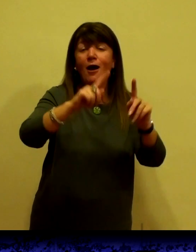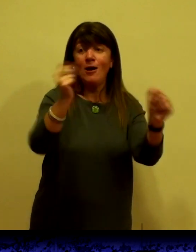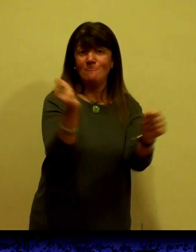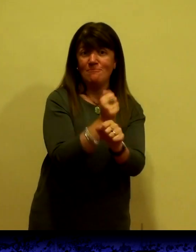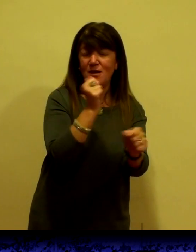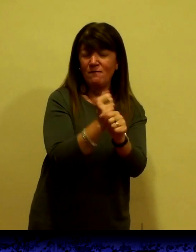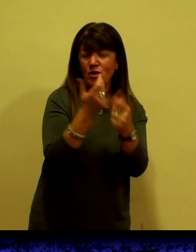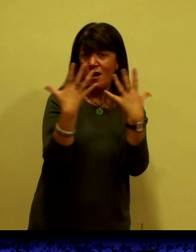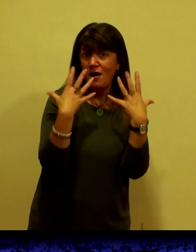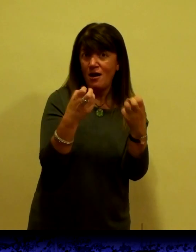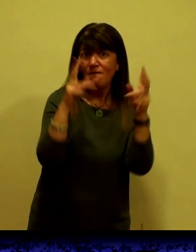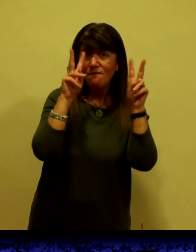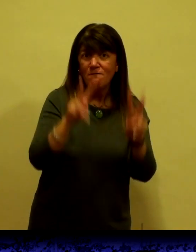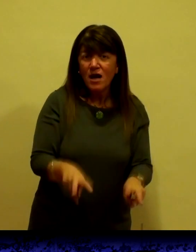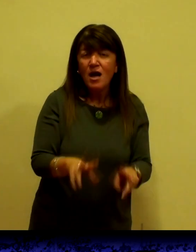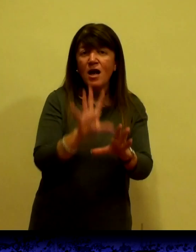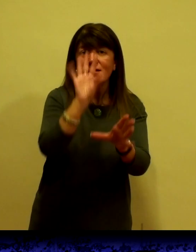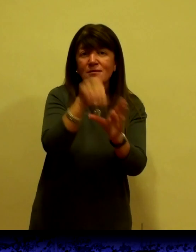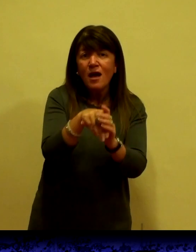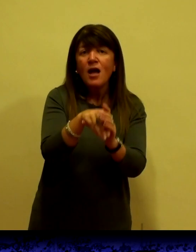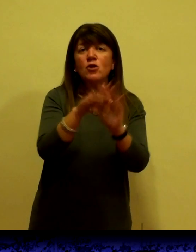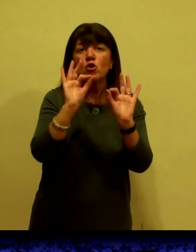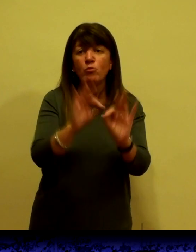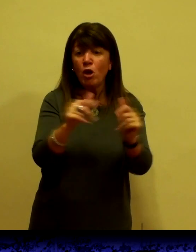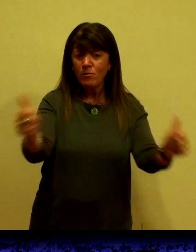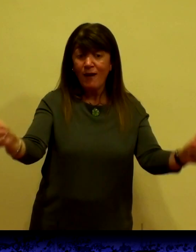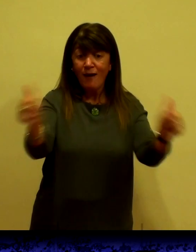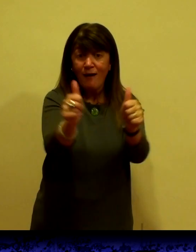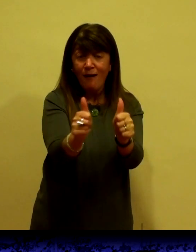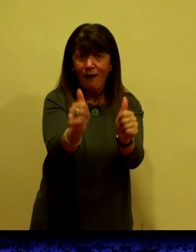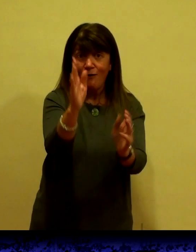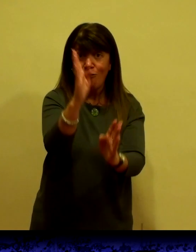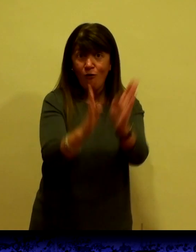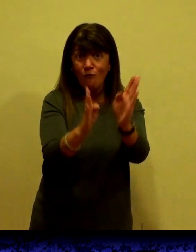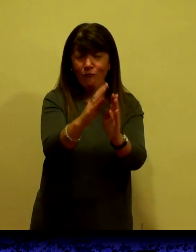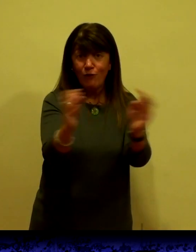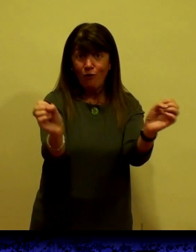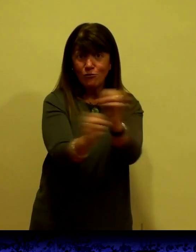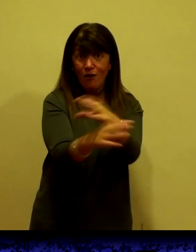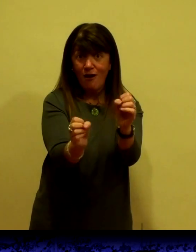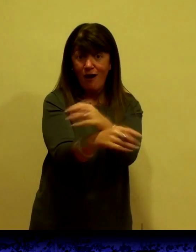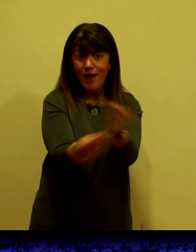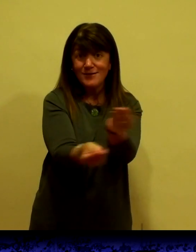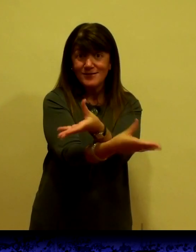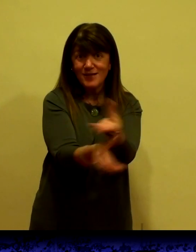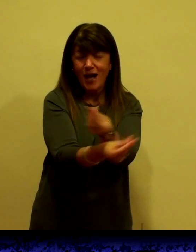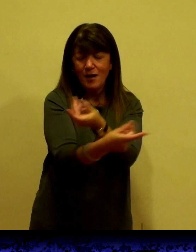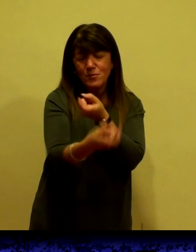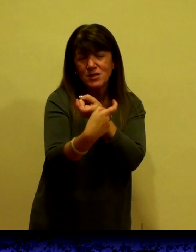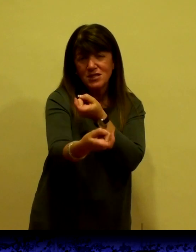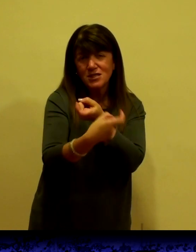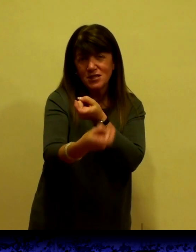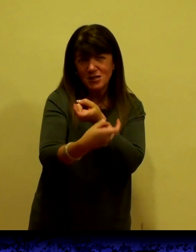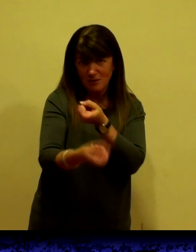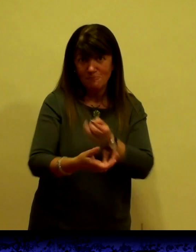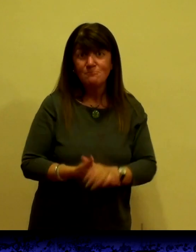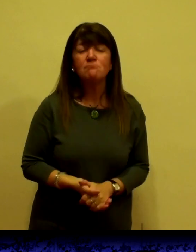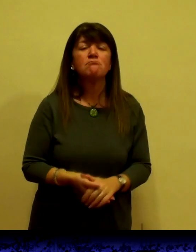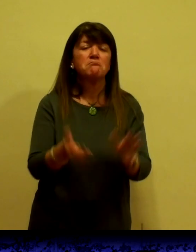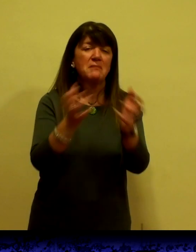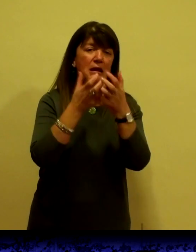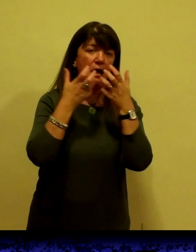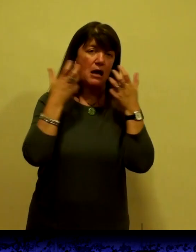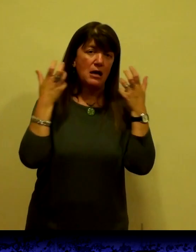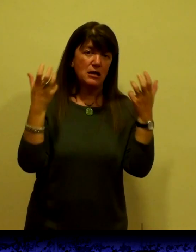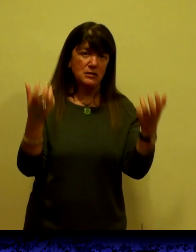lavorare effettivamente in una interazione, in un confronto e in uno scambio costante. Ok, è